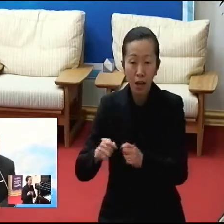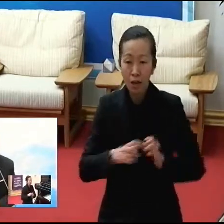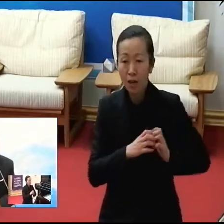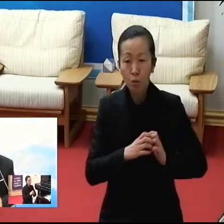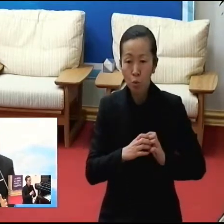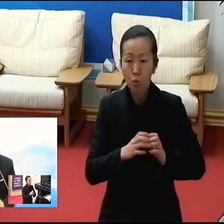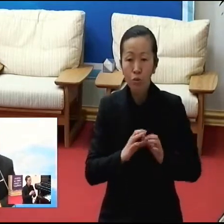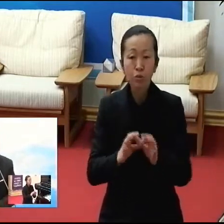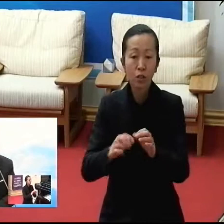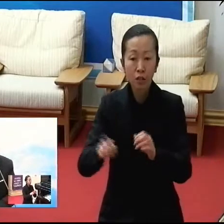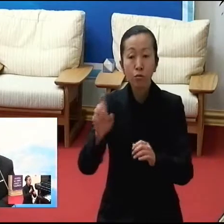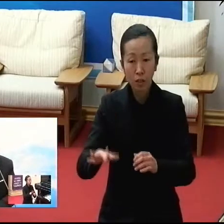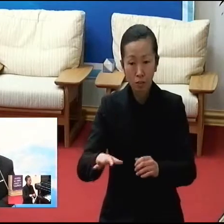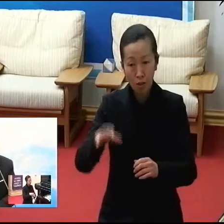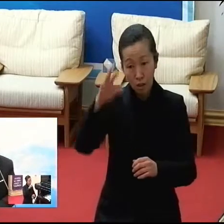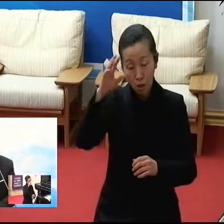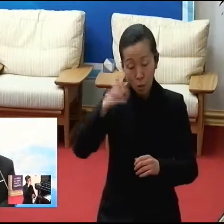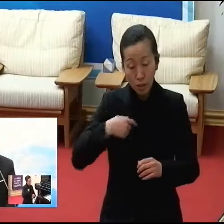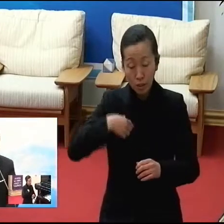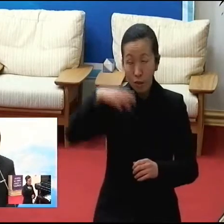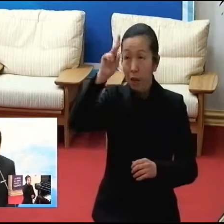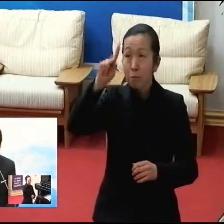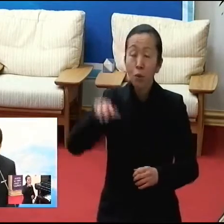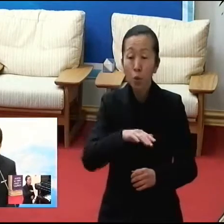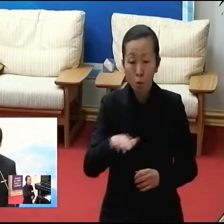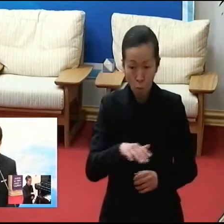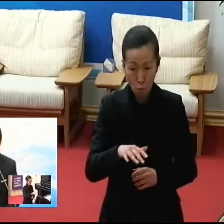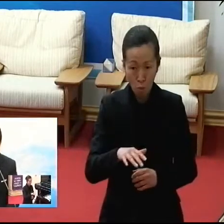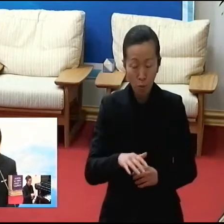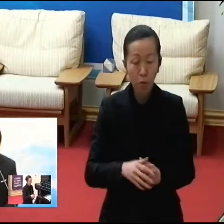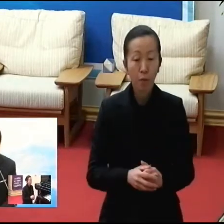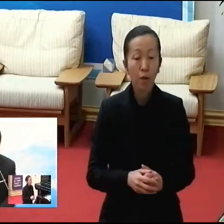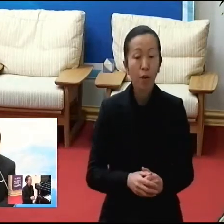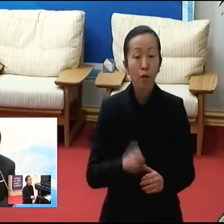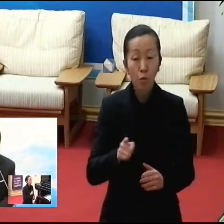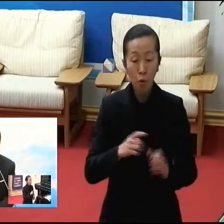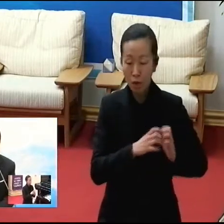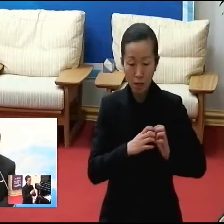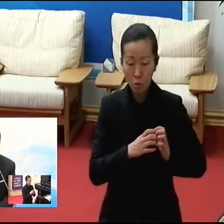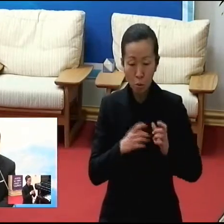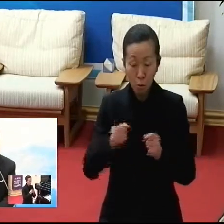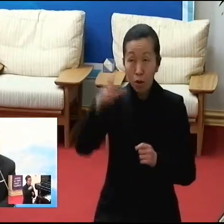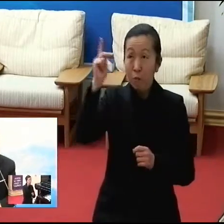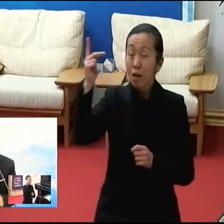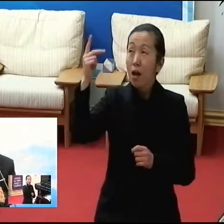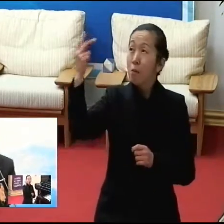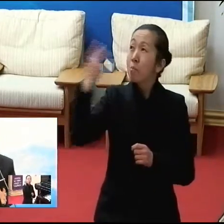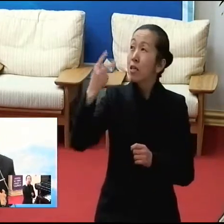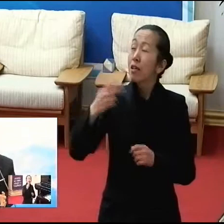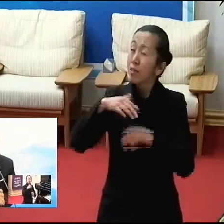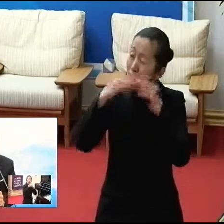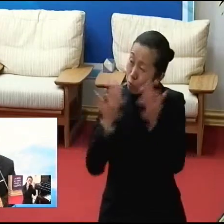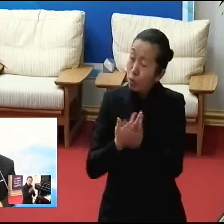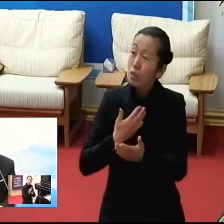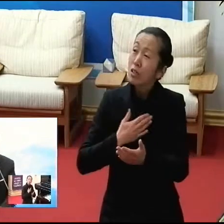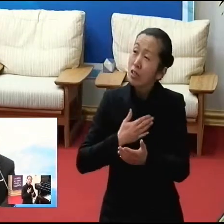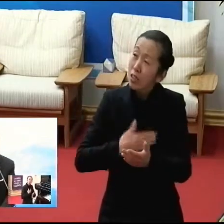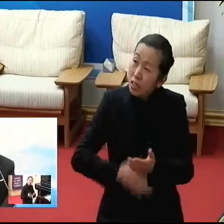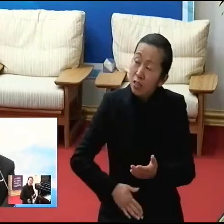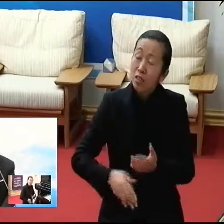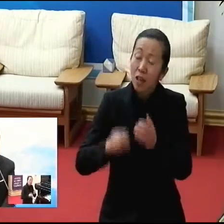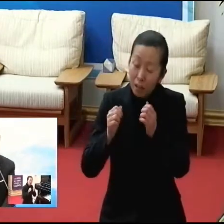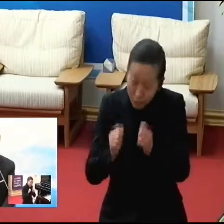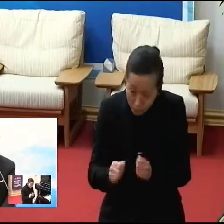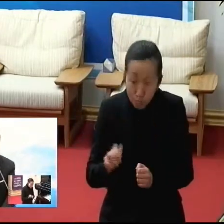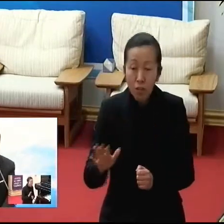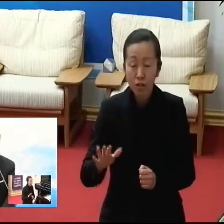解決 나는 하나님의 자녀다. 私は神の子だ。 이 갈등도 하나님은 아신다. この葛藤も神はご存知。 이 문제도 하나님은 치유하실 수 こ